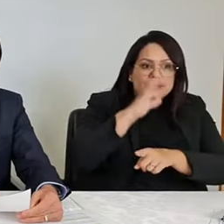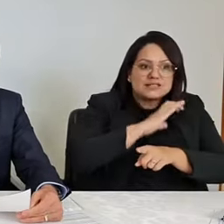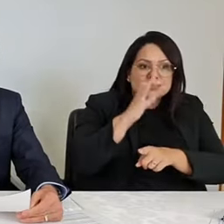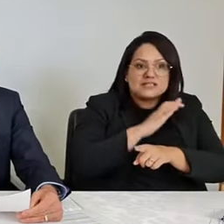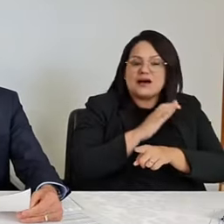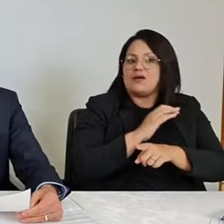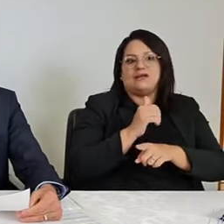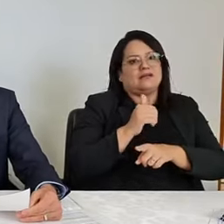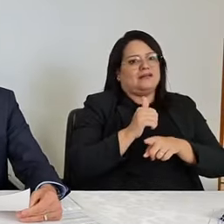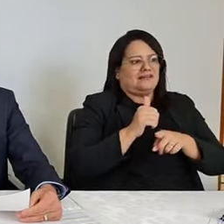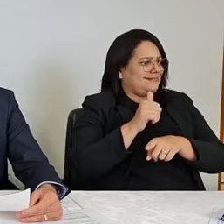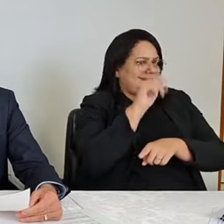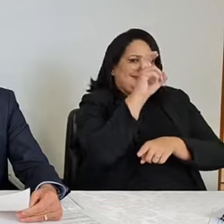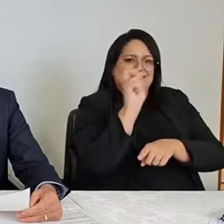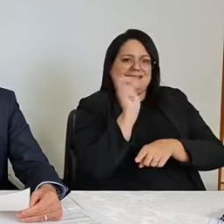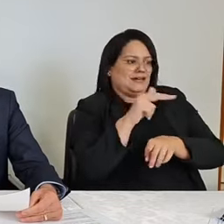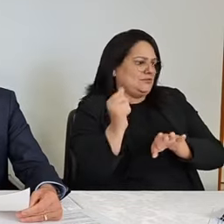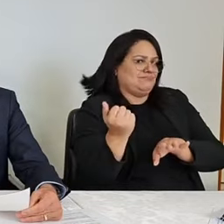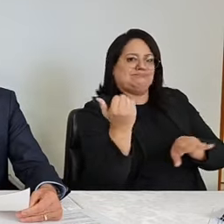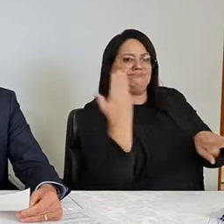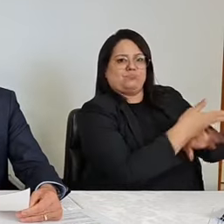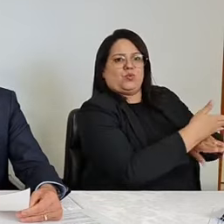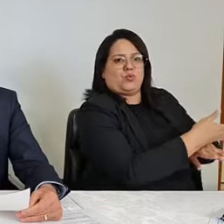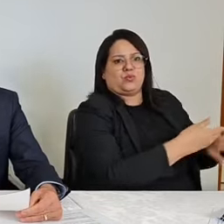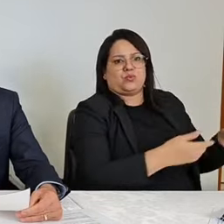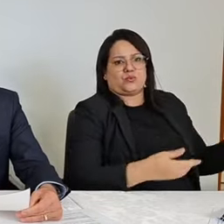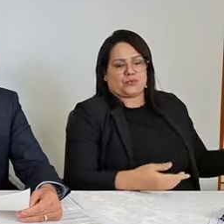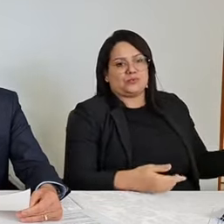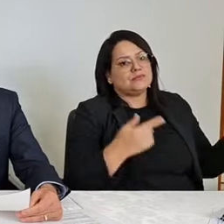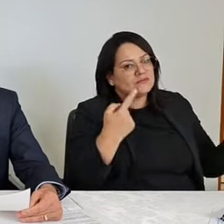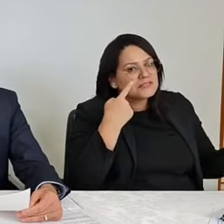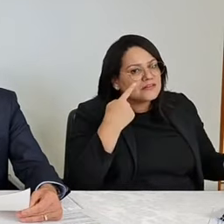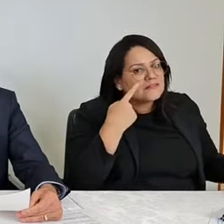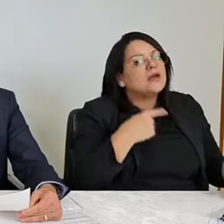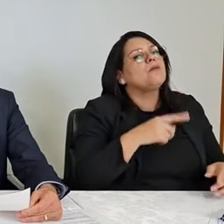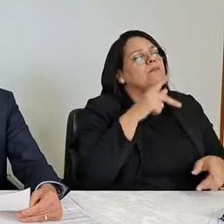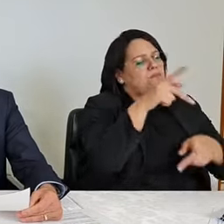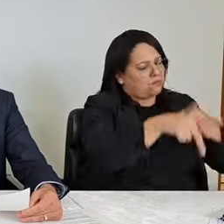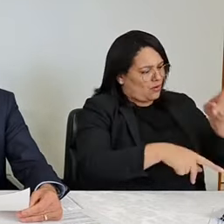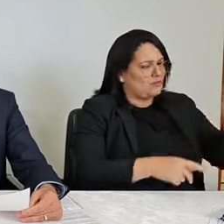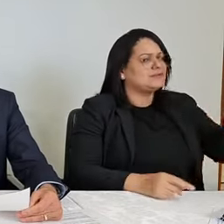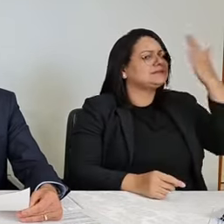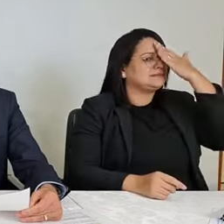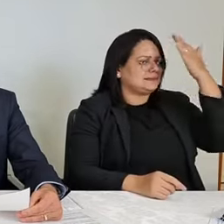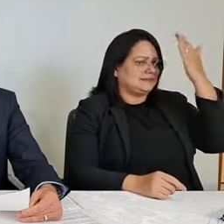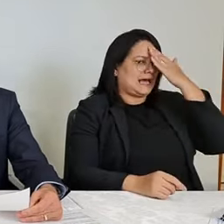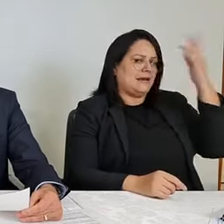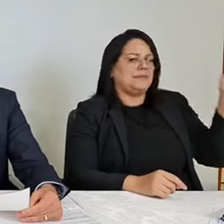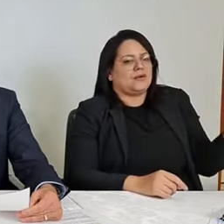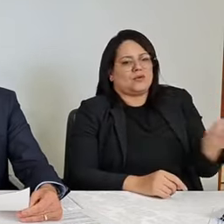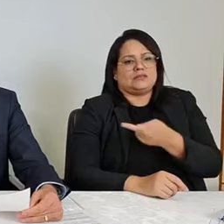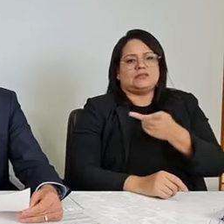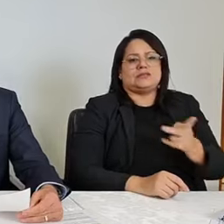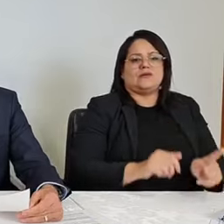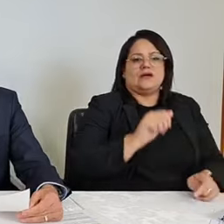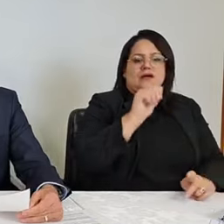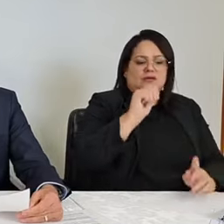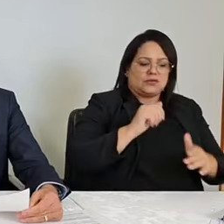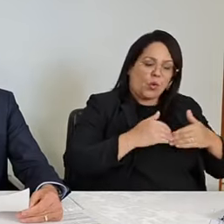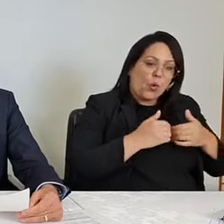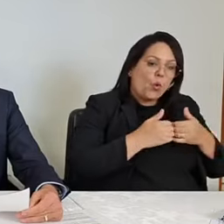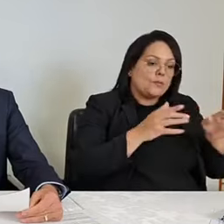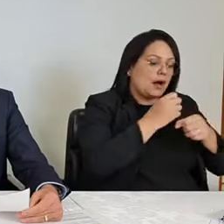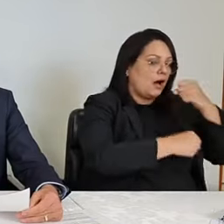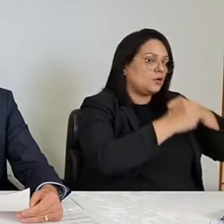os mais humildes, está mentindo. Os números estão aí. E a população sabe bem o que aconteceu. Ato contínuo, começamos o